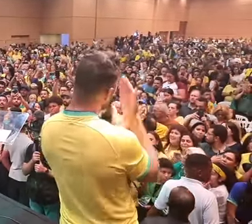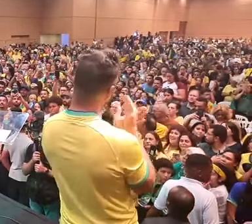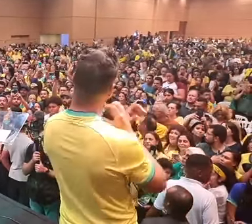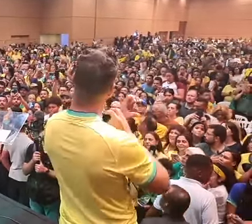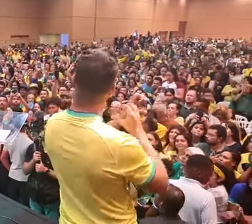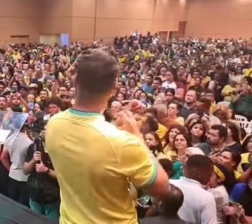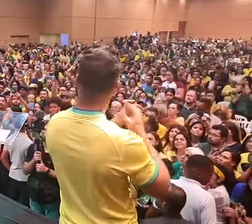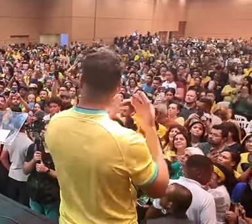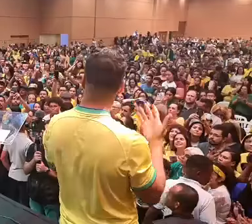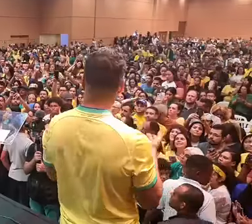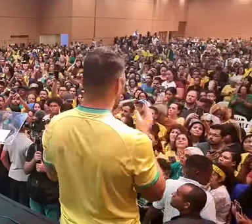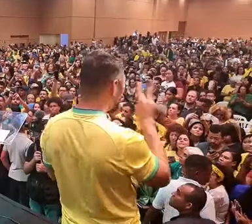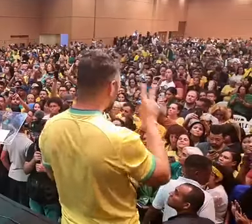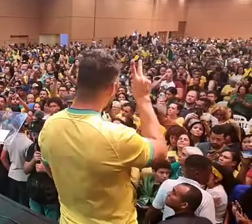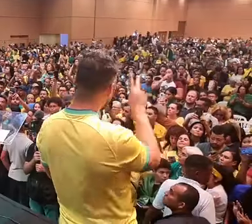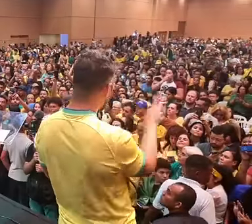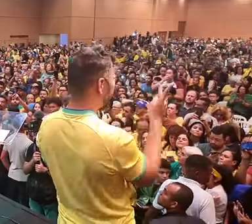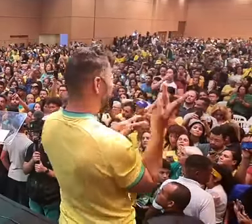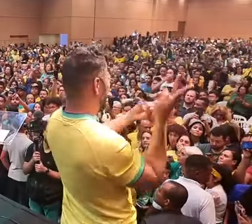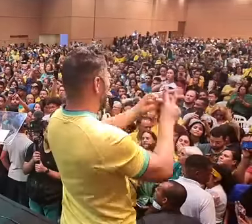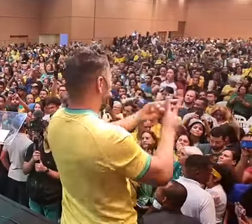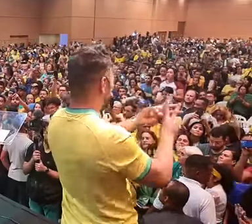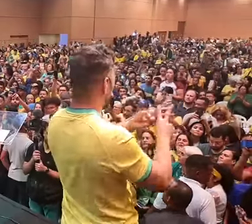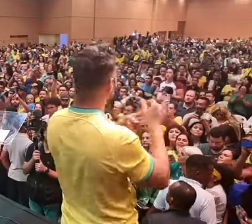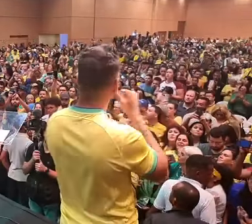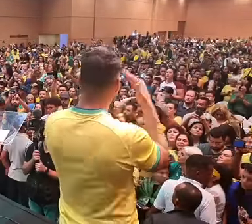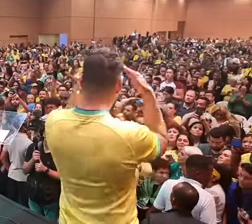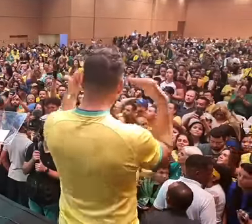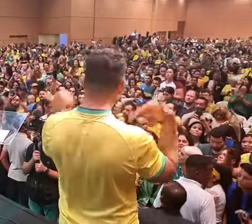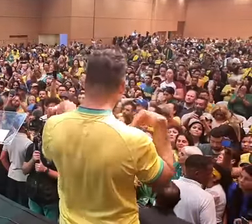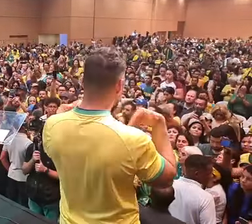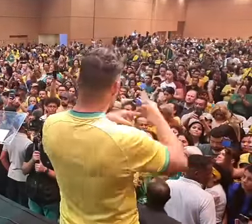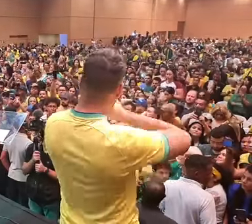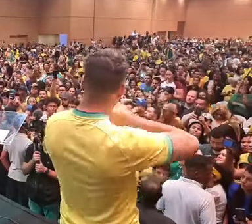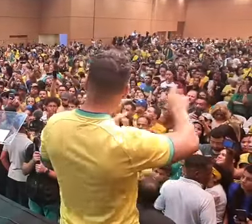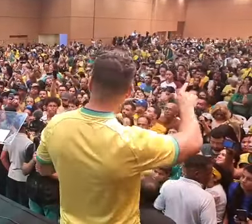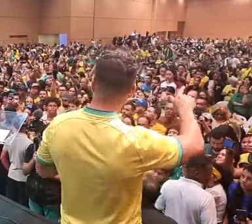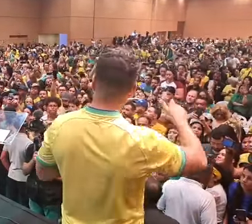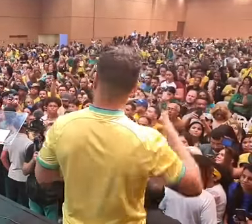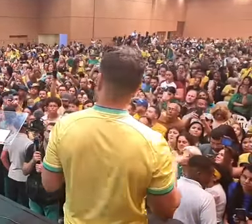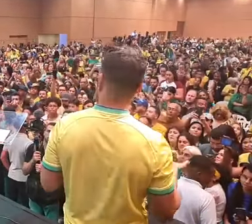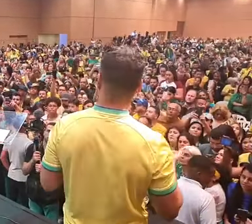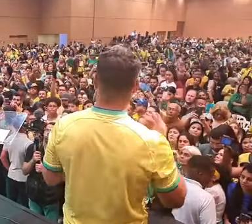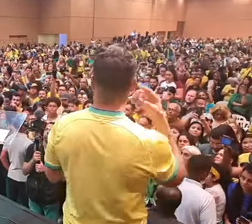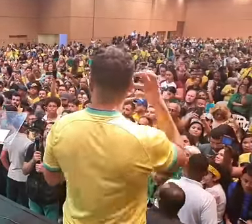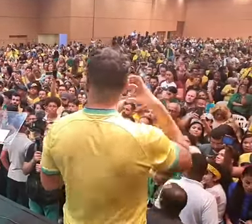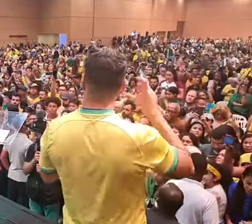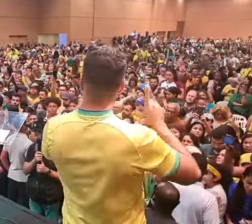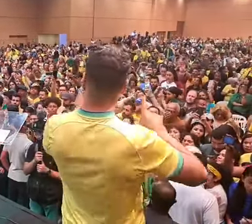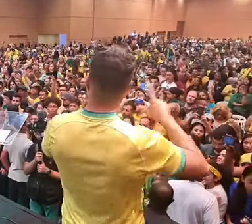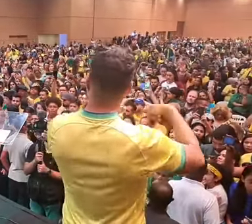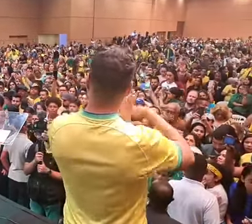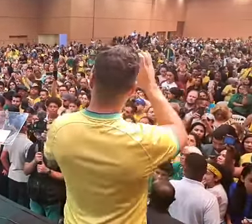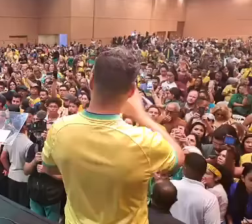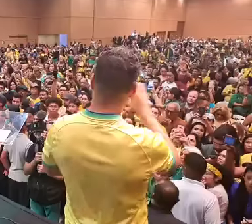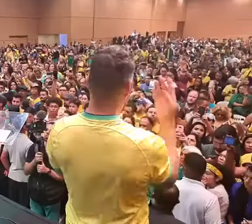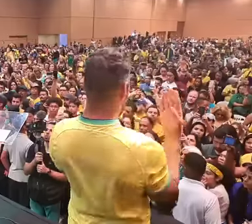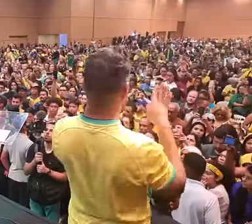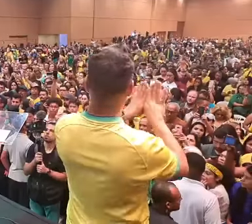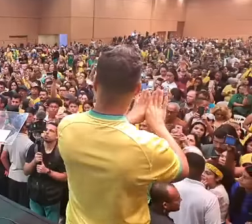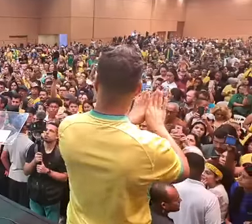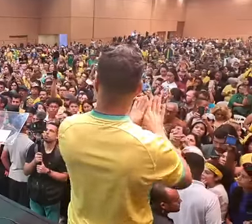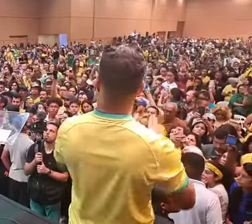assistindo padres sendo presos, freiras sendo expulsas, rádios de bebês católicas